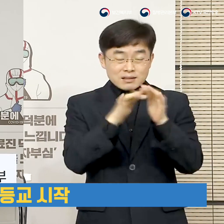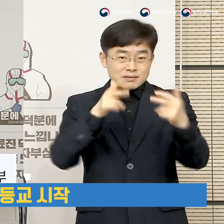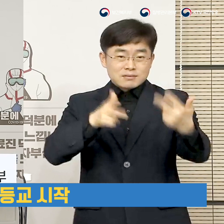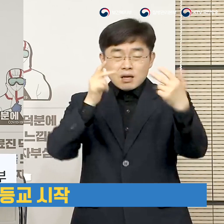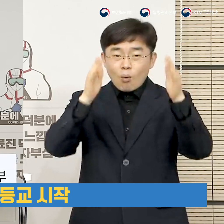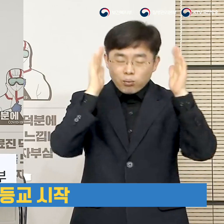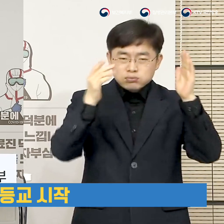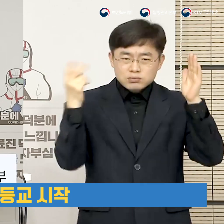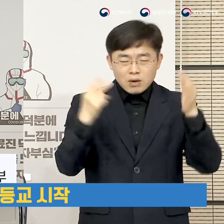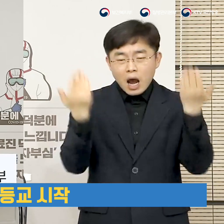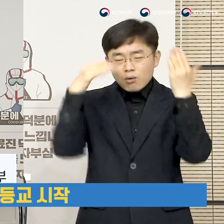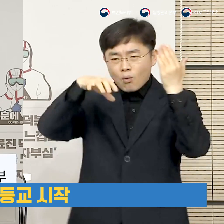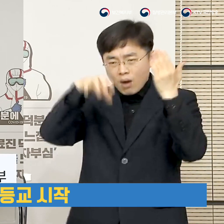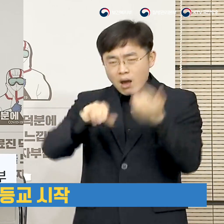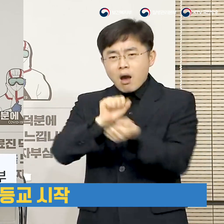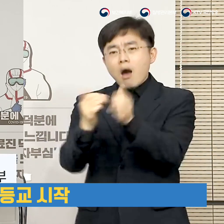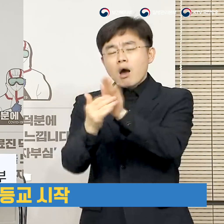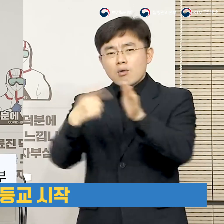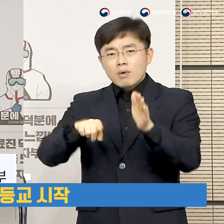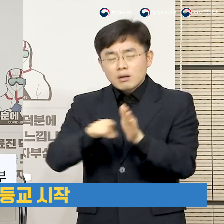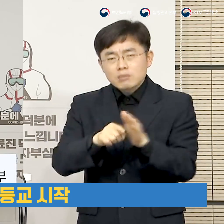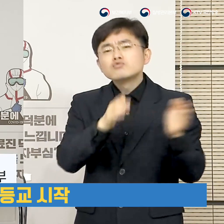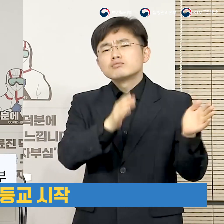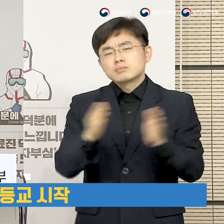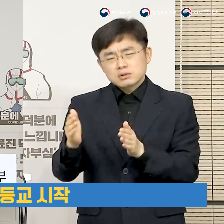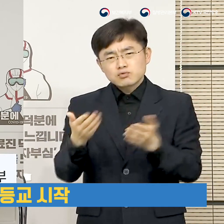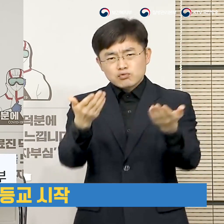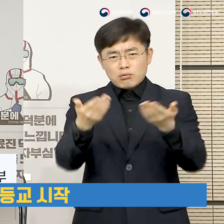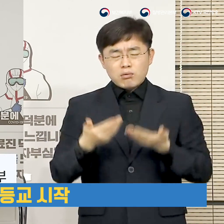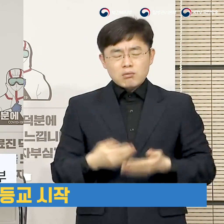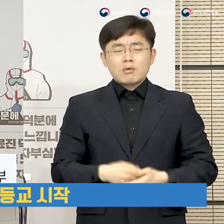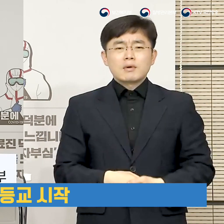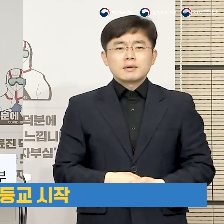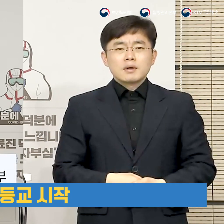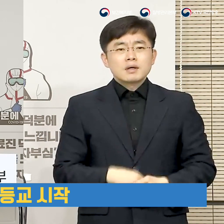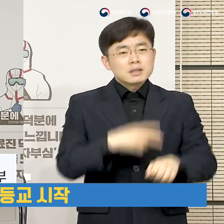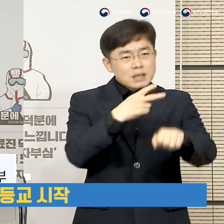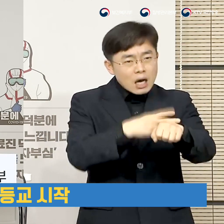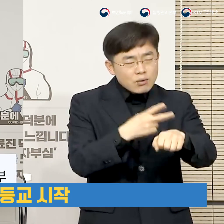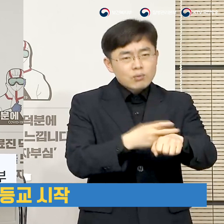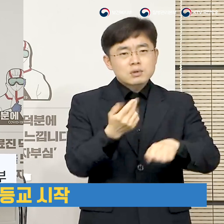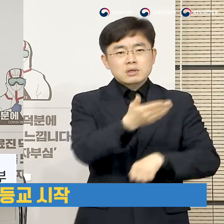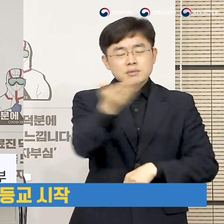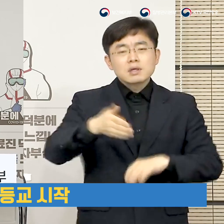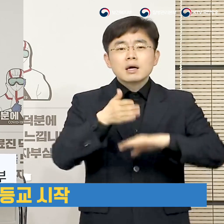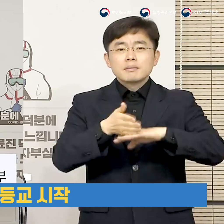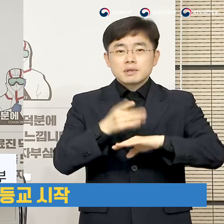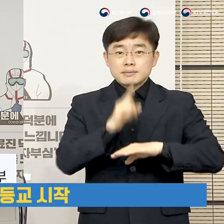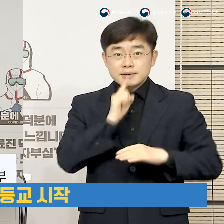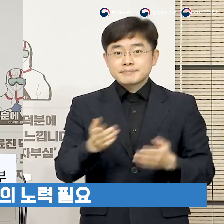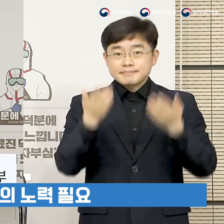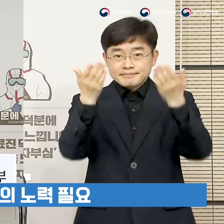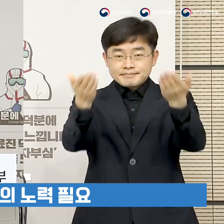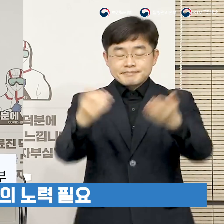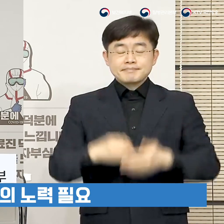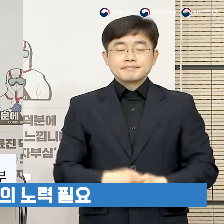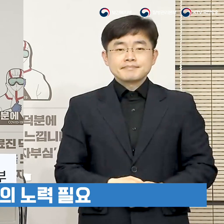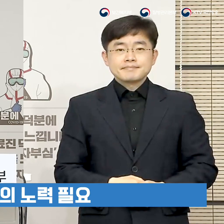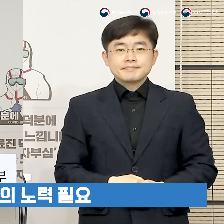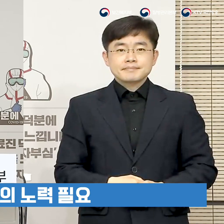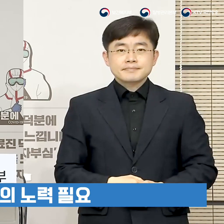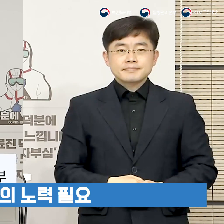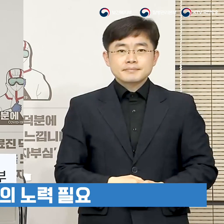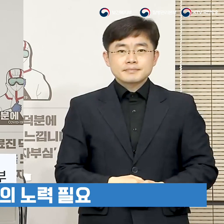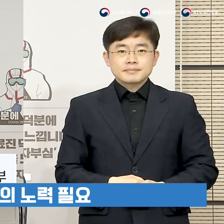방역 준비를 위해 노력해 주신 각급 학교의 선생님들께 감사드립니다. 우리